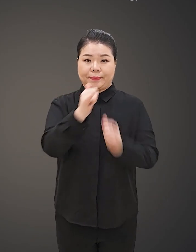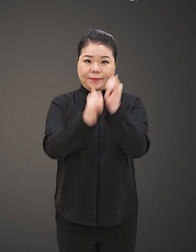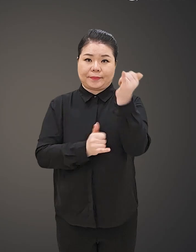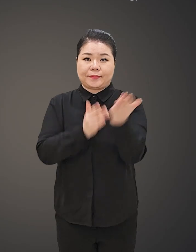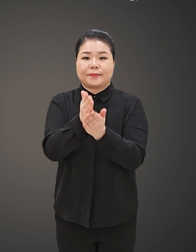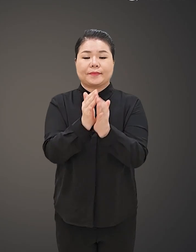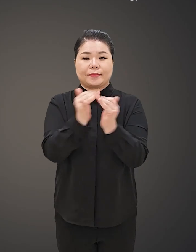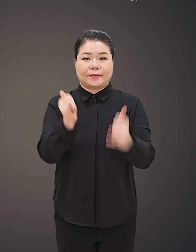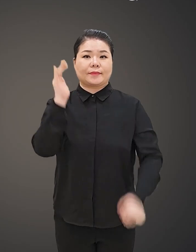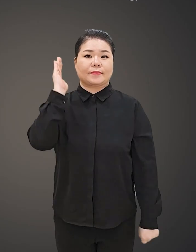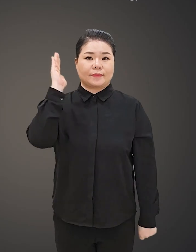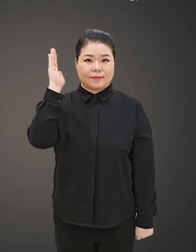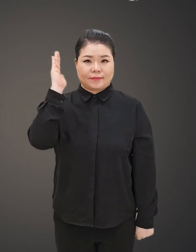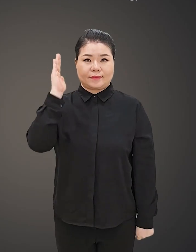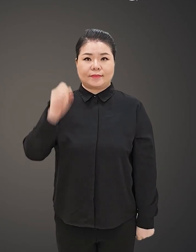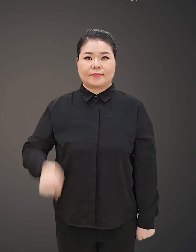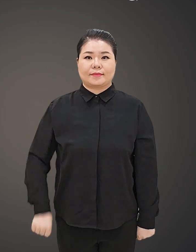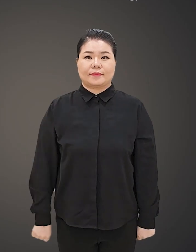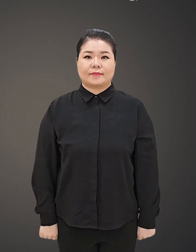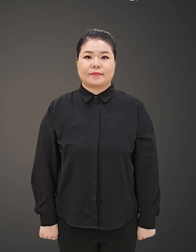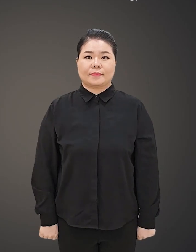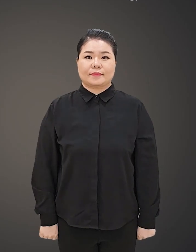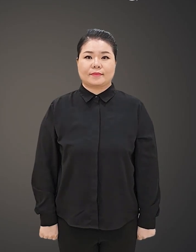심용환 역사행 교육연구소 소장.